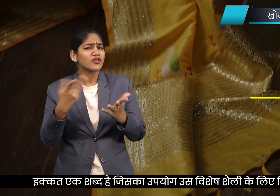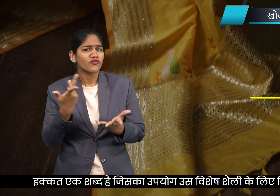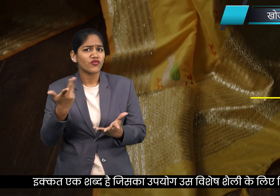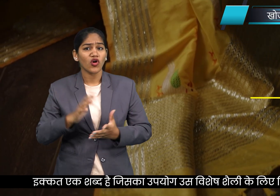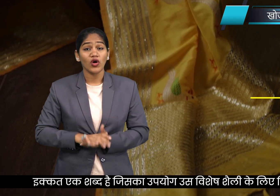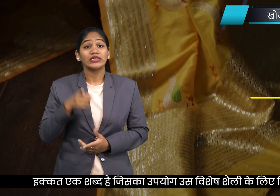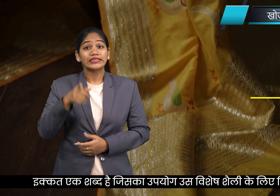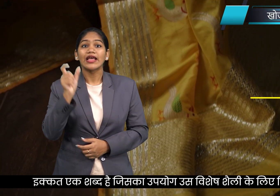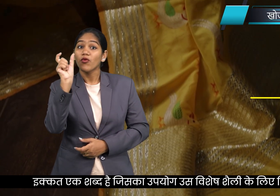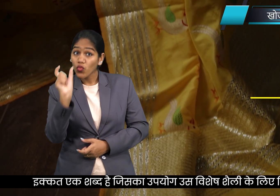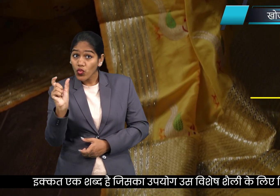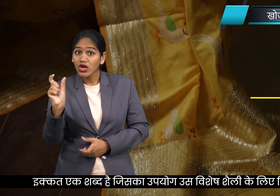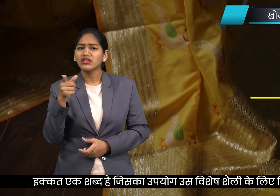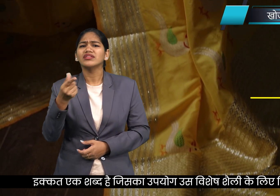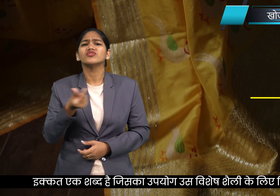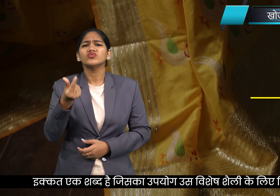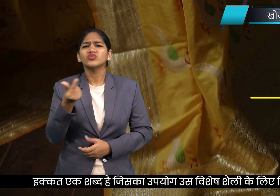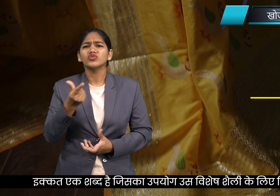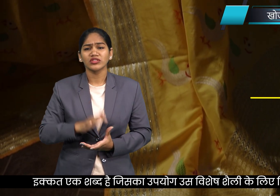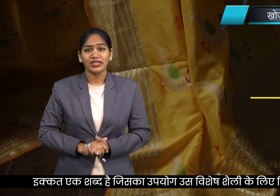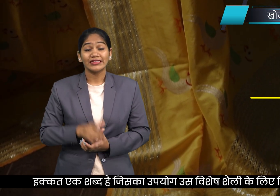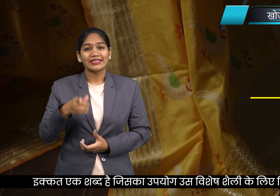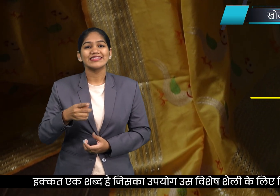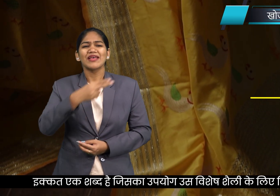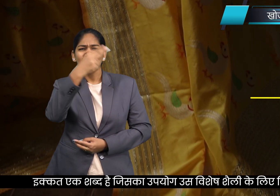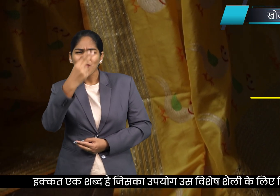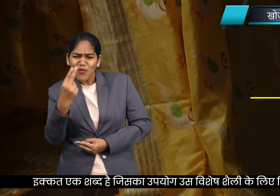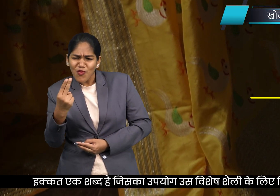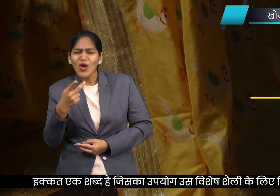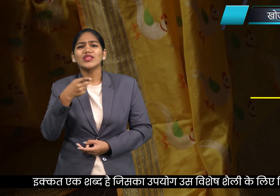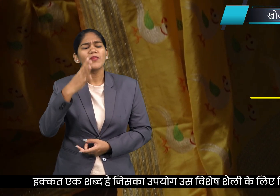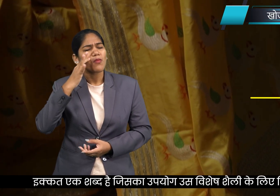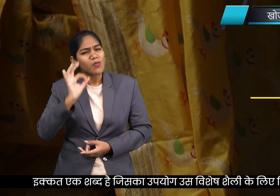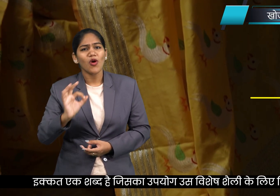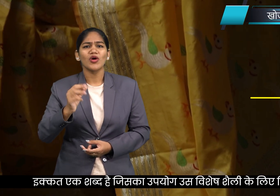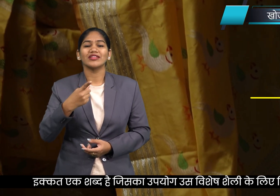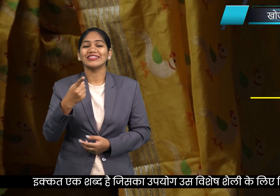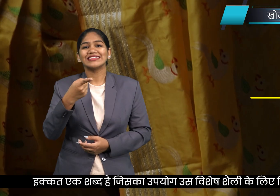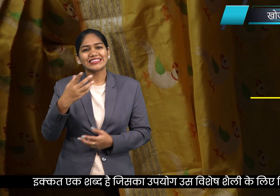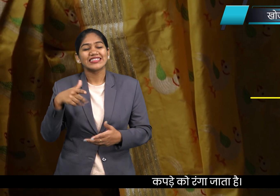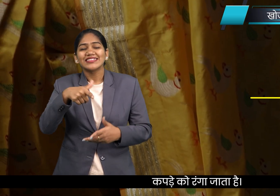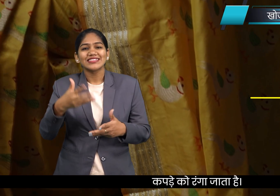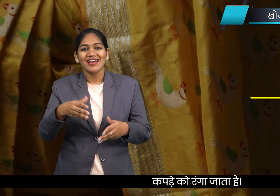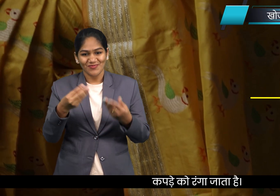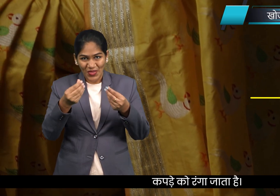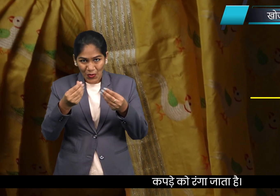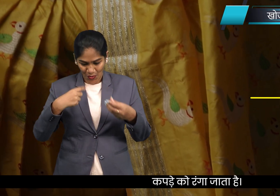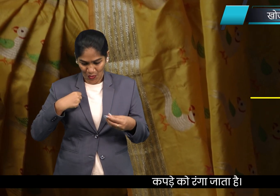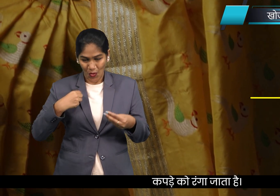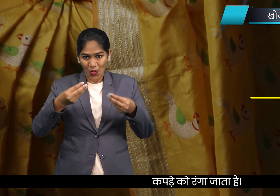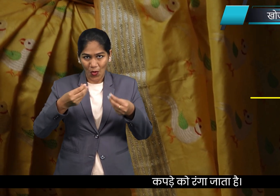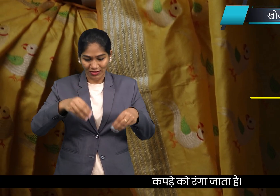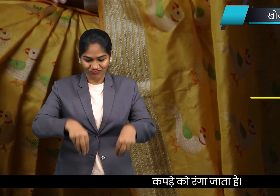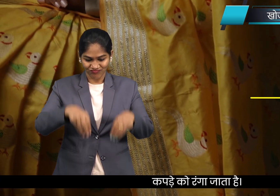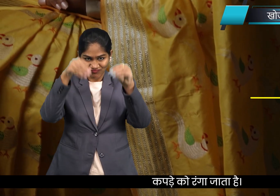इक्कत एक शब्द है जिसका उपयोग उस विशेष शैली के लिए किया जाता है जिसमें कपड़े को रंगा